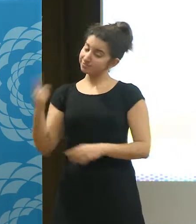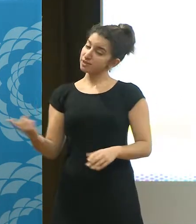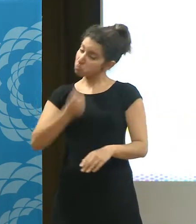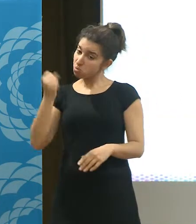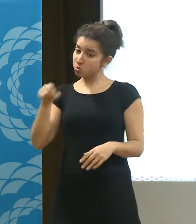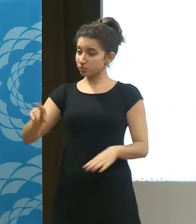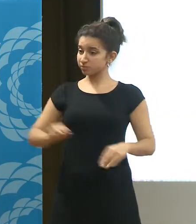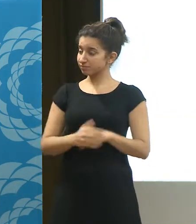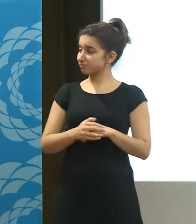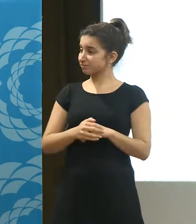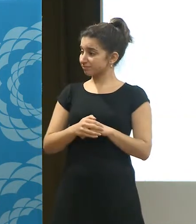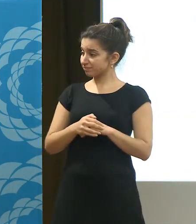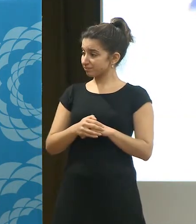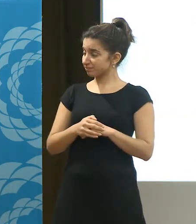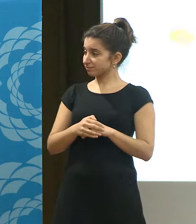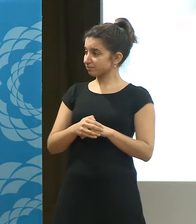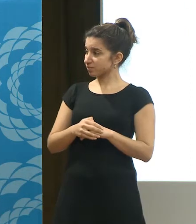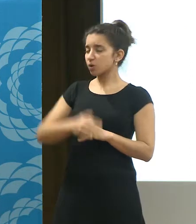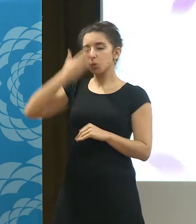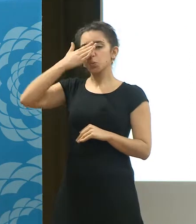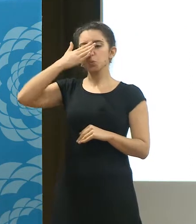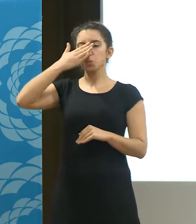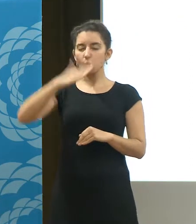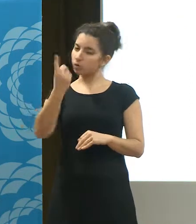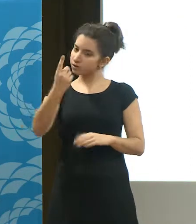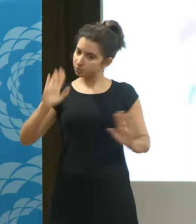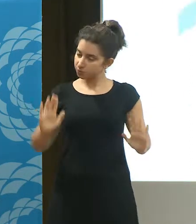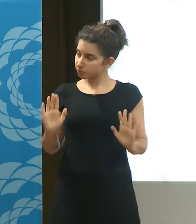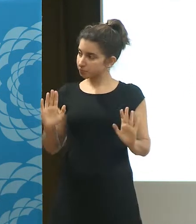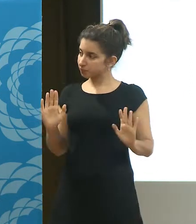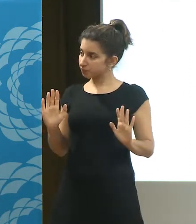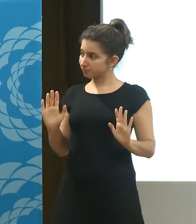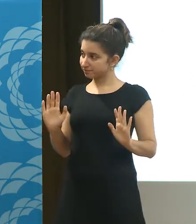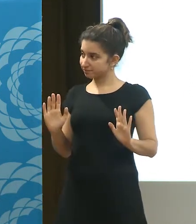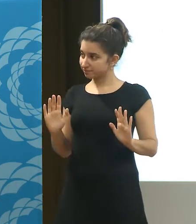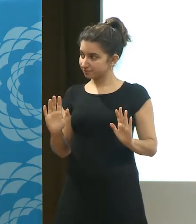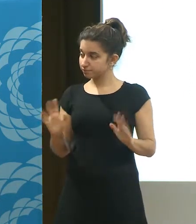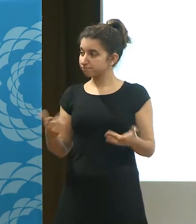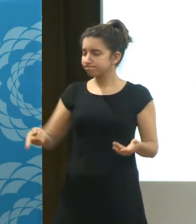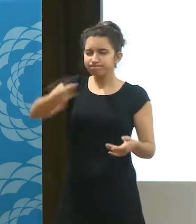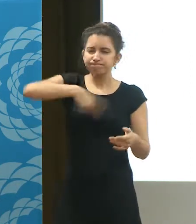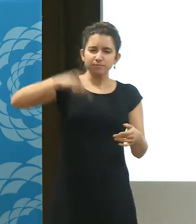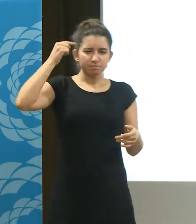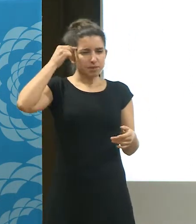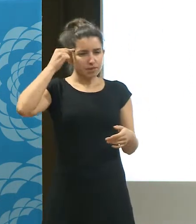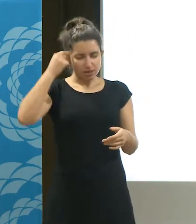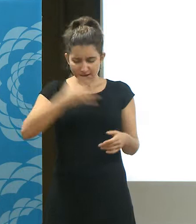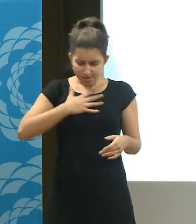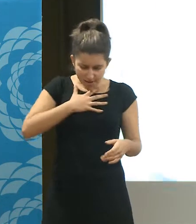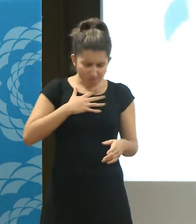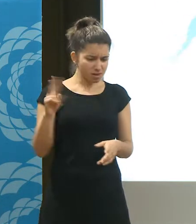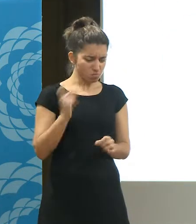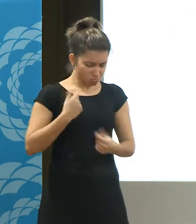nosotros. Bueno, por último, me quedo con una cosa. Nosotros creemos que somos legítimos, sentimos que